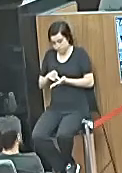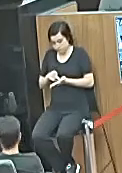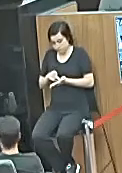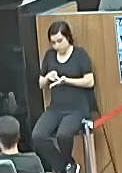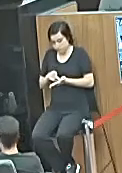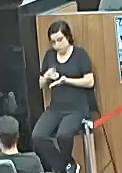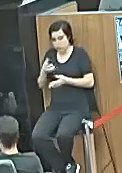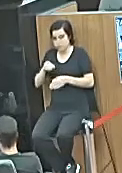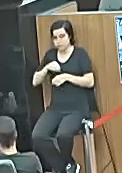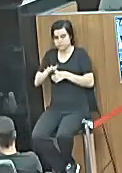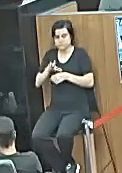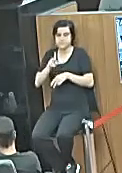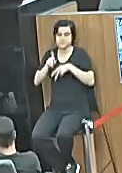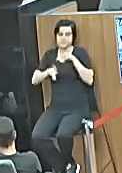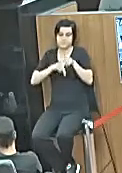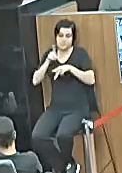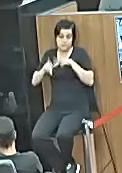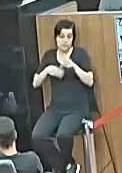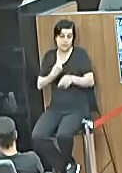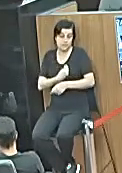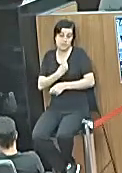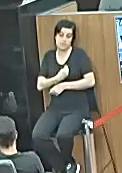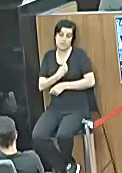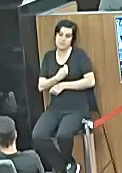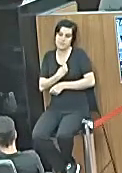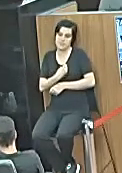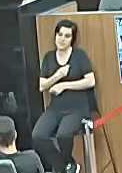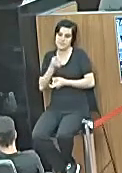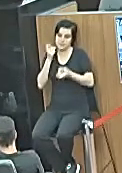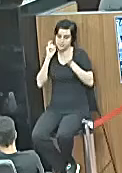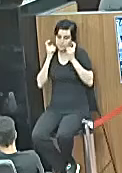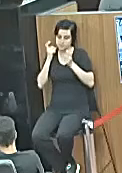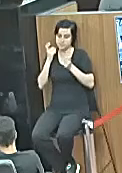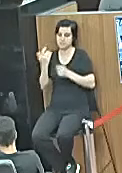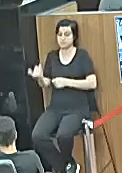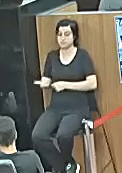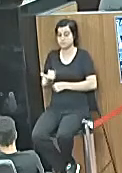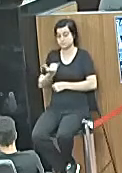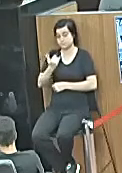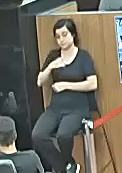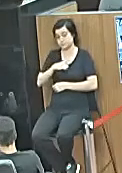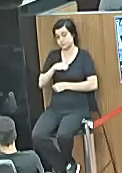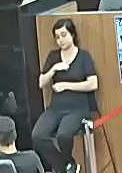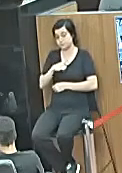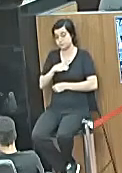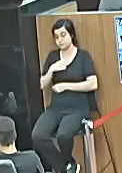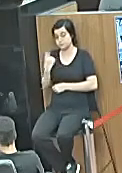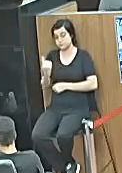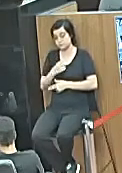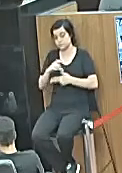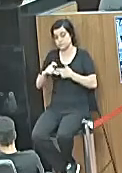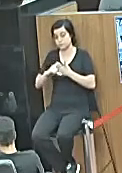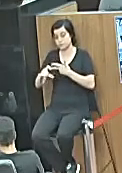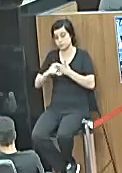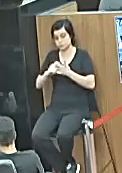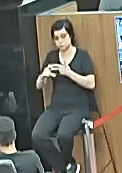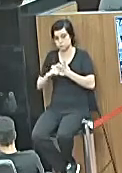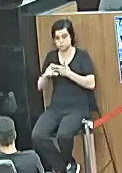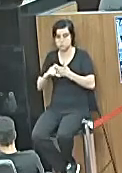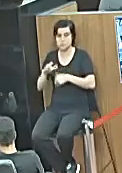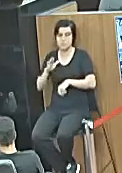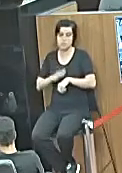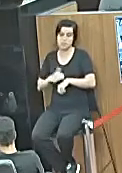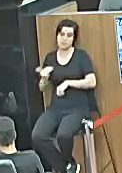população para essa discussão é um momento de extrema importância é e para agente executivo é ainda